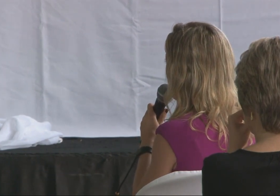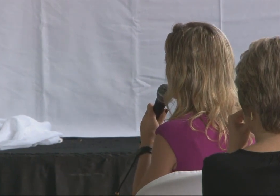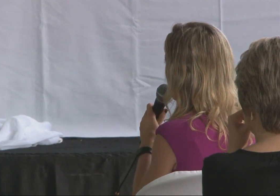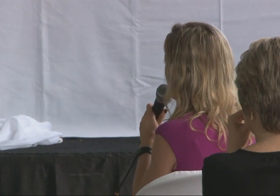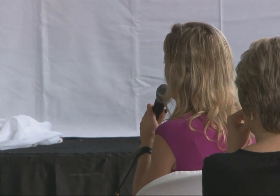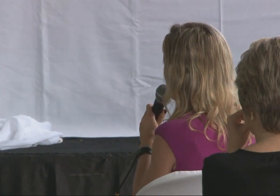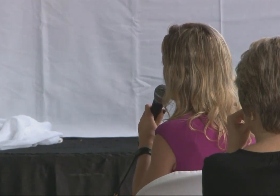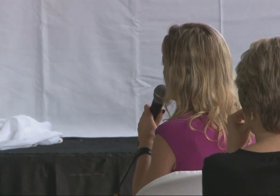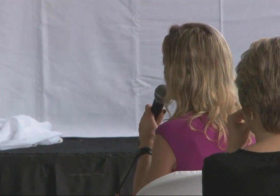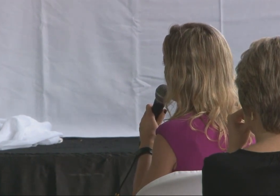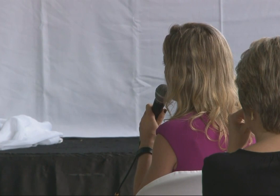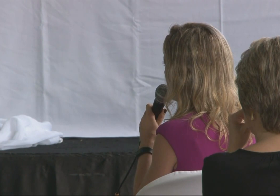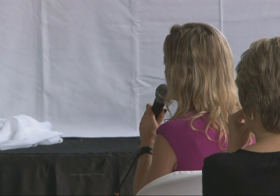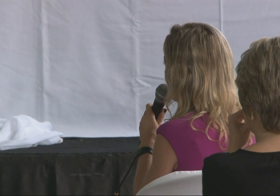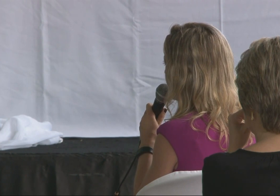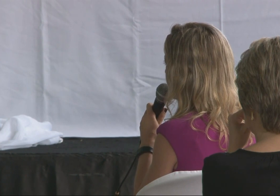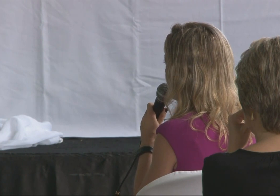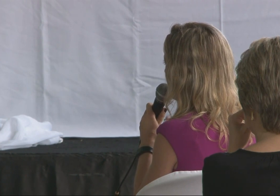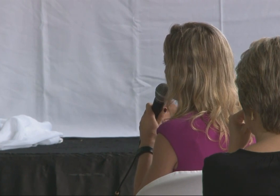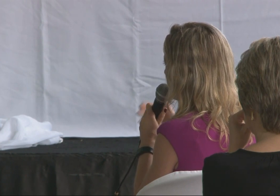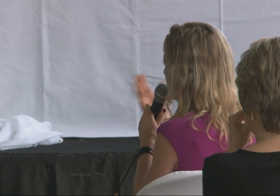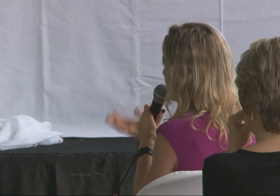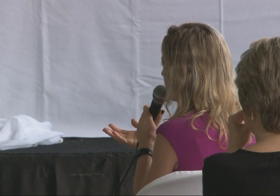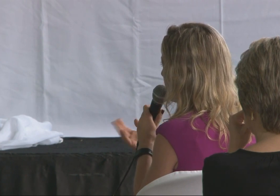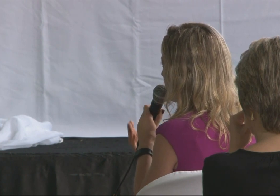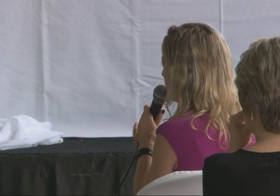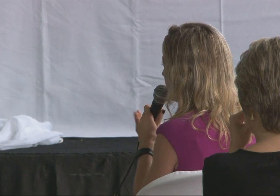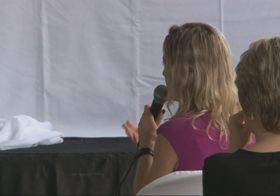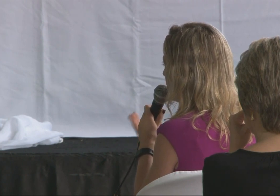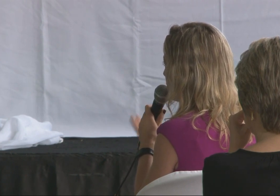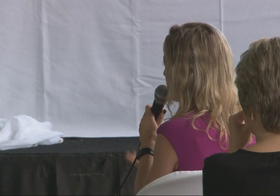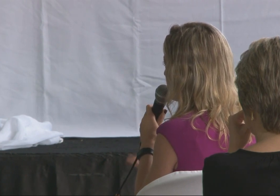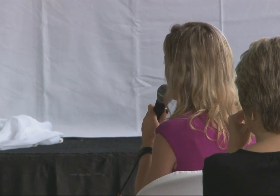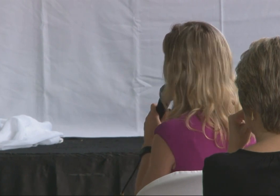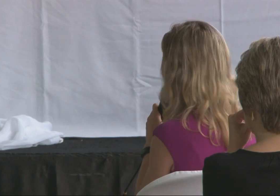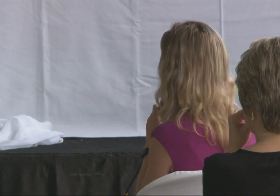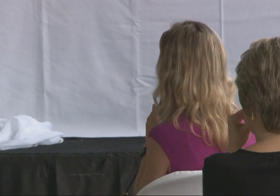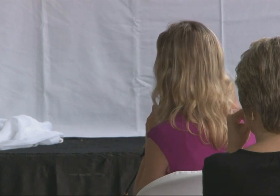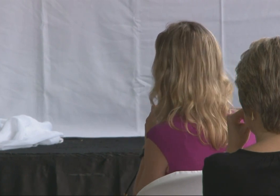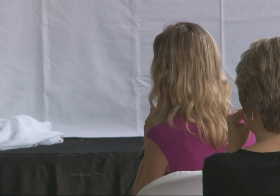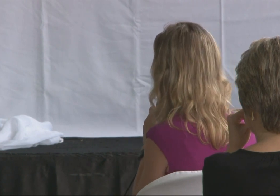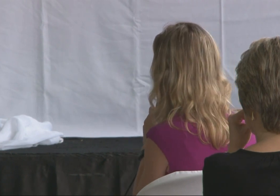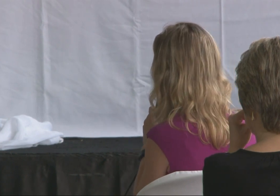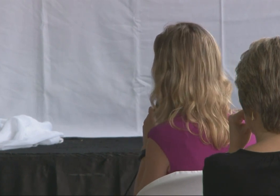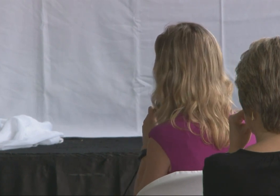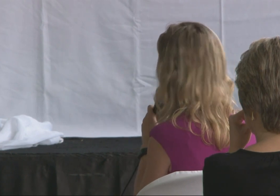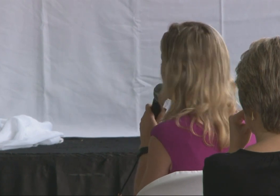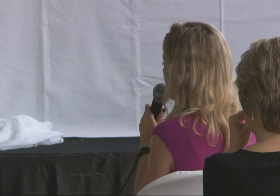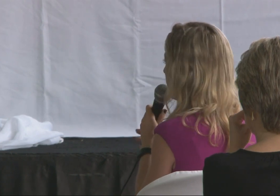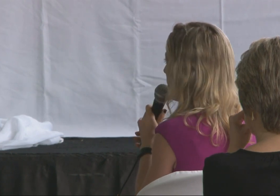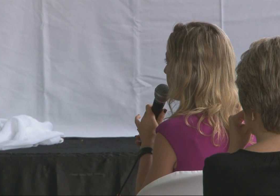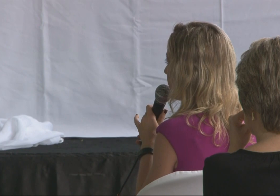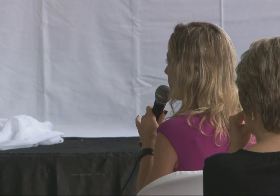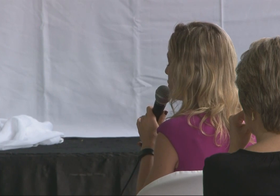tomar nenhuma decisão ou fazer nada sem vocês. Nós precisamos de vocês para saber o que fazer e como fazer de melhor.